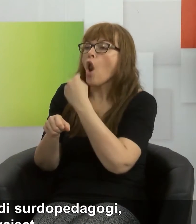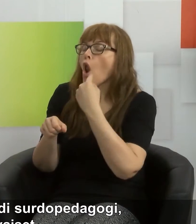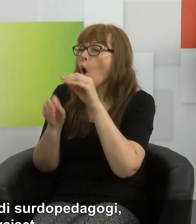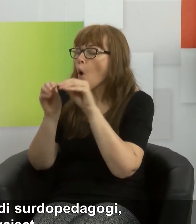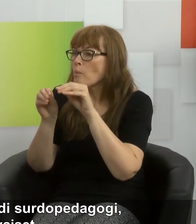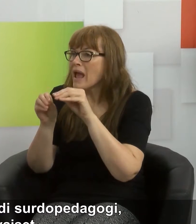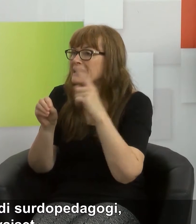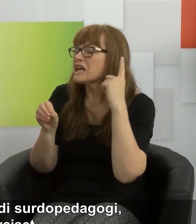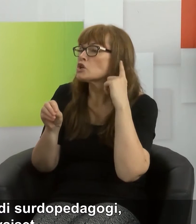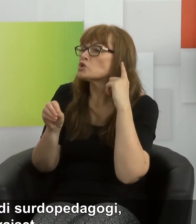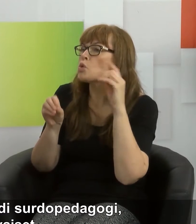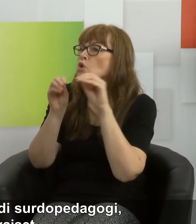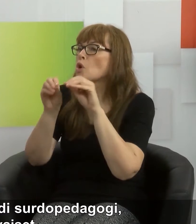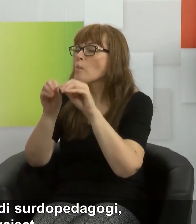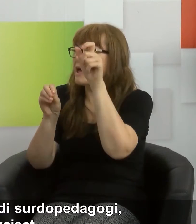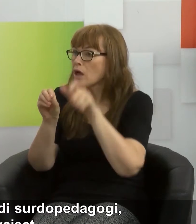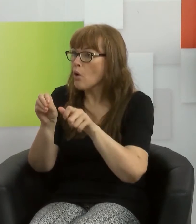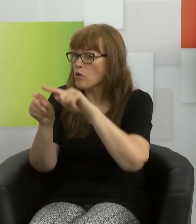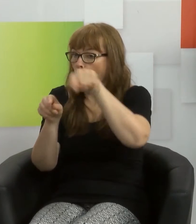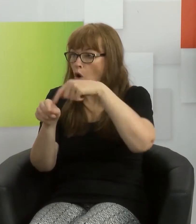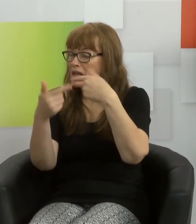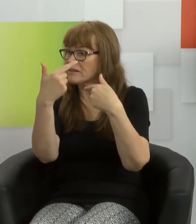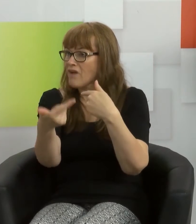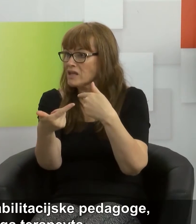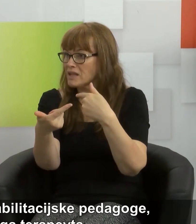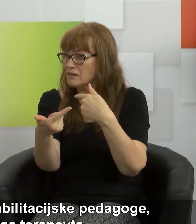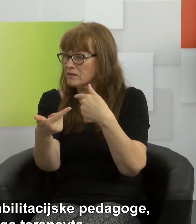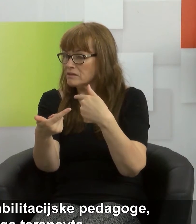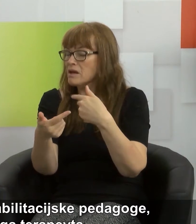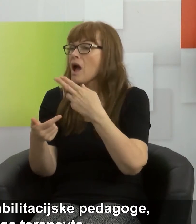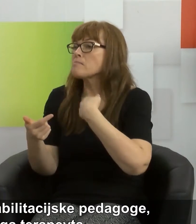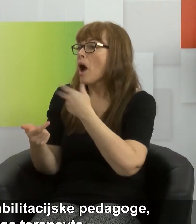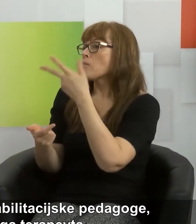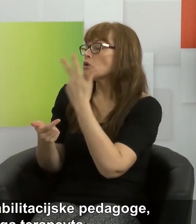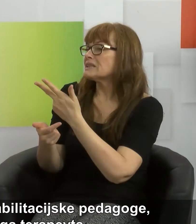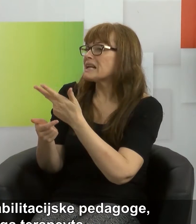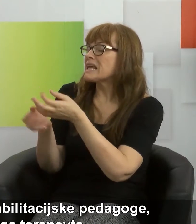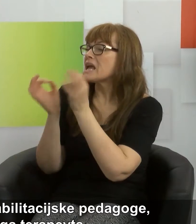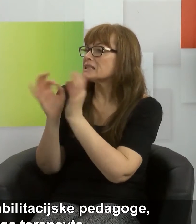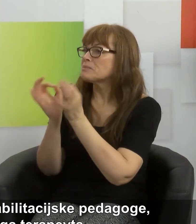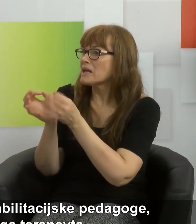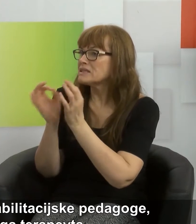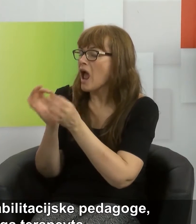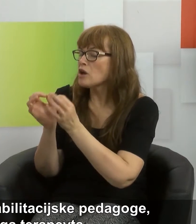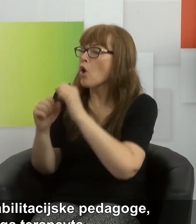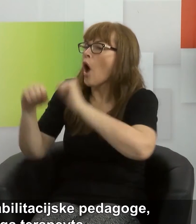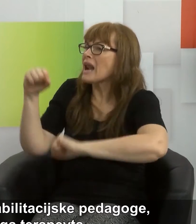surdopedagogi, teh je 20. Imamo 3 specialno rehabilitacijske